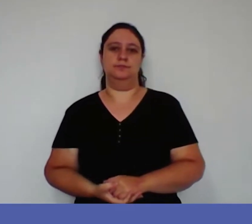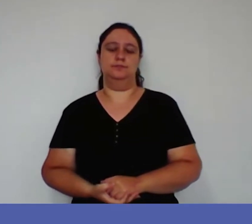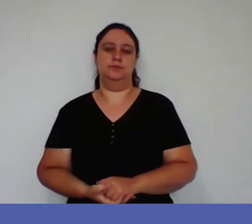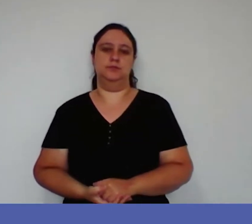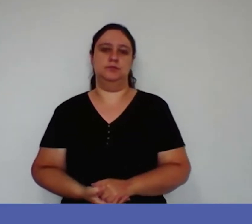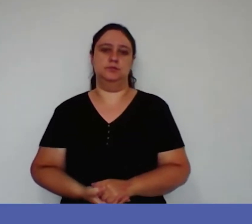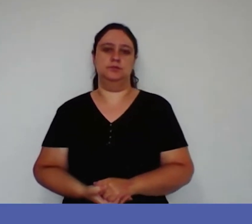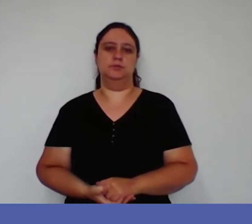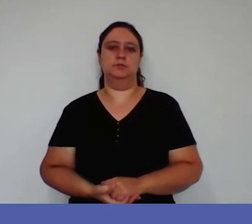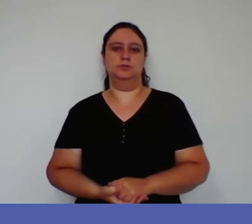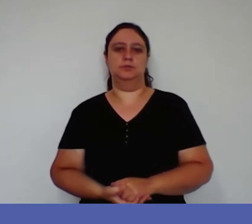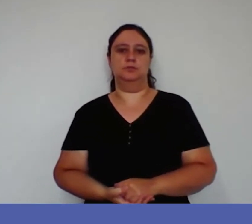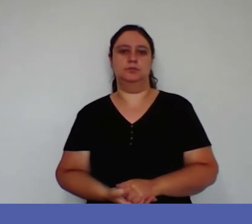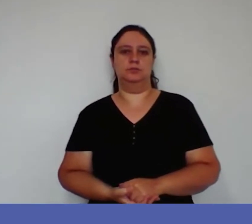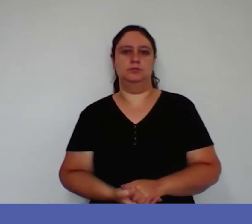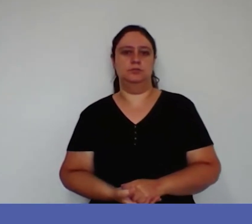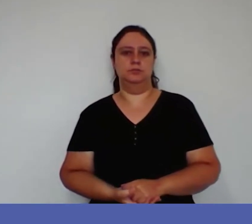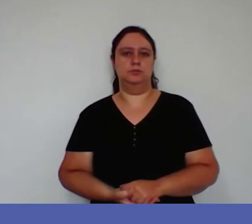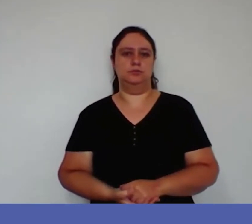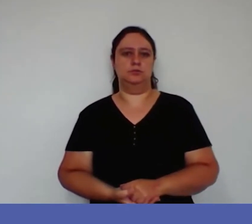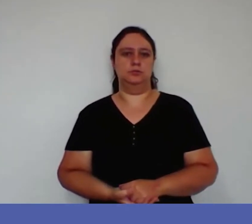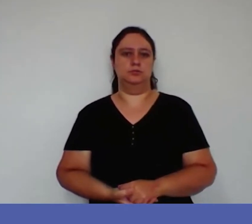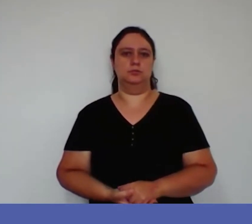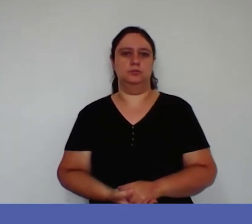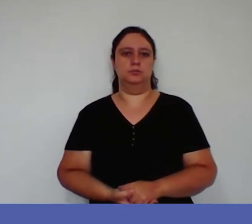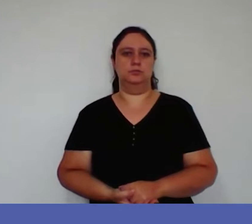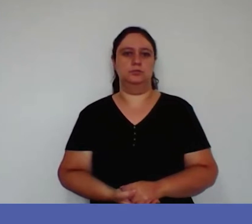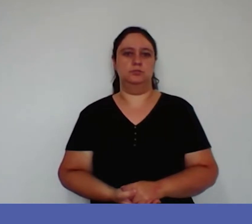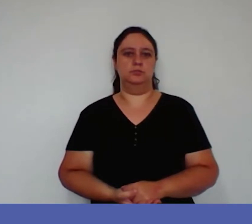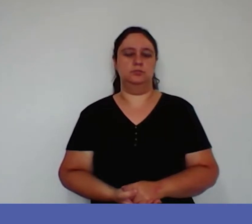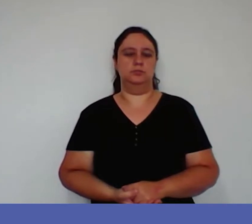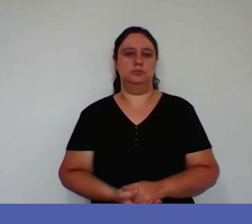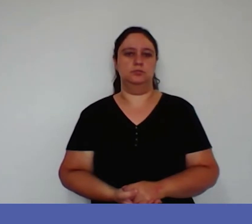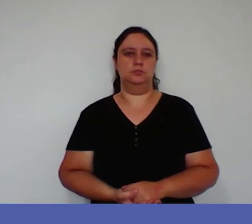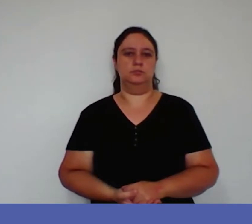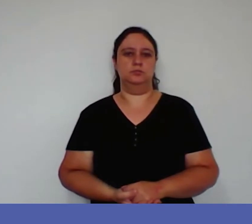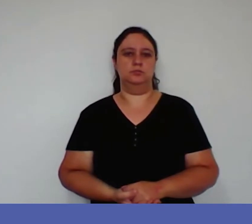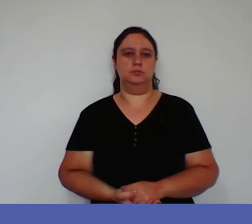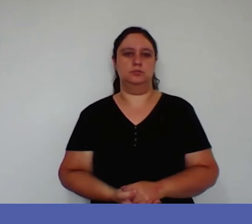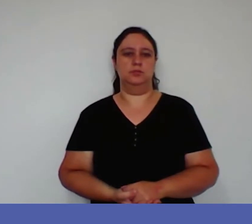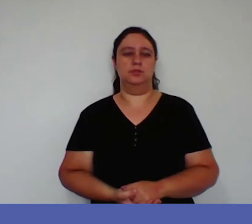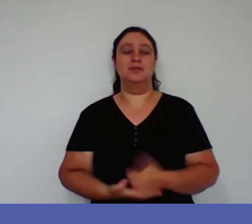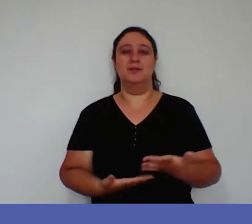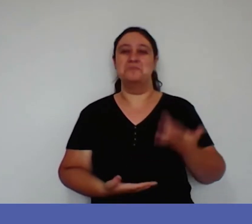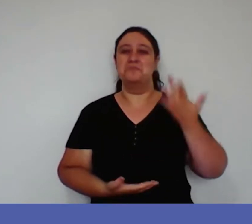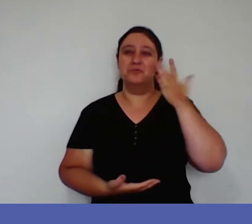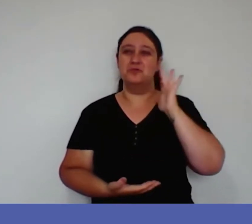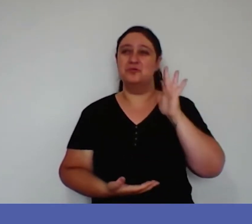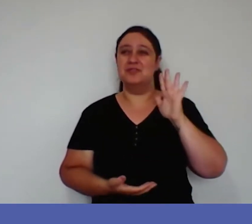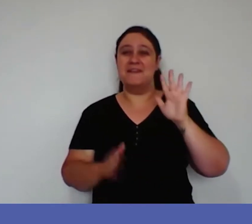para Deus, eu não sei qual é a festa mais importante da sua vida,